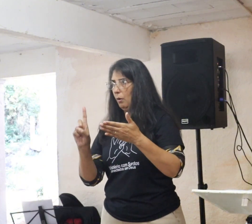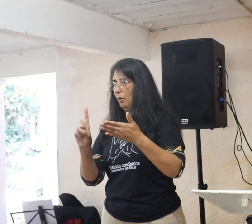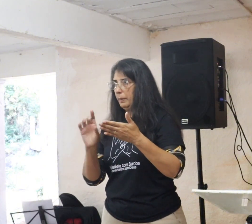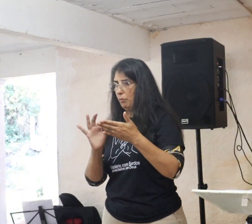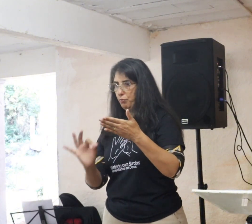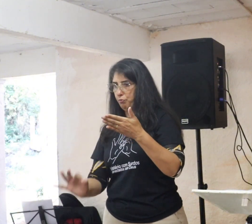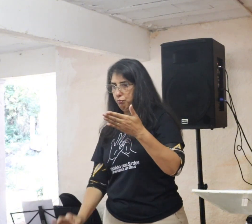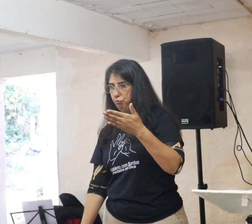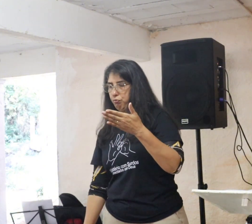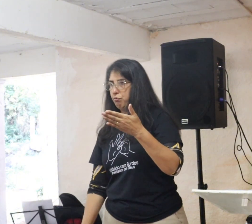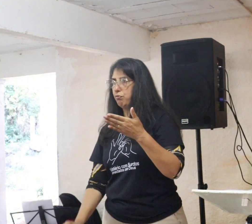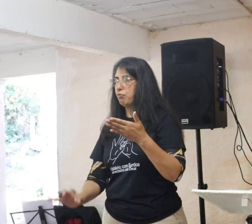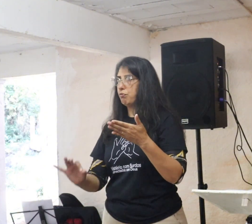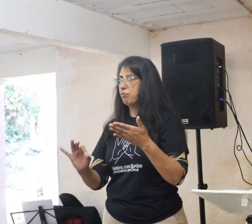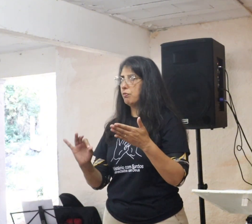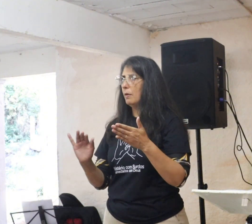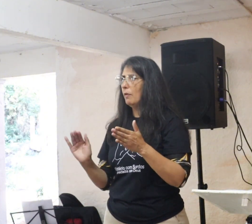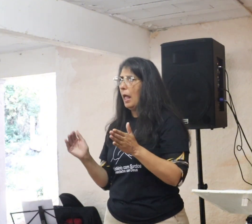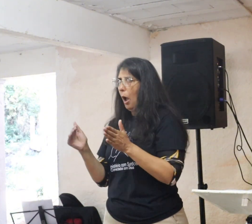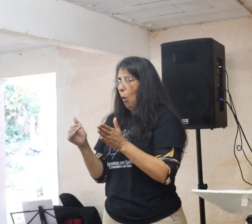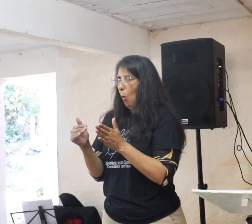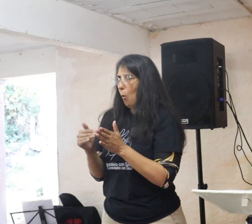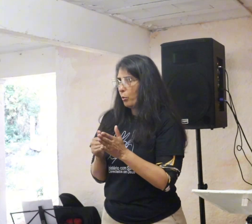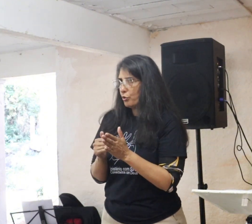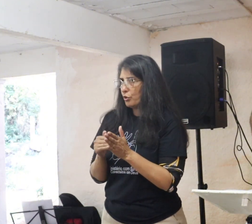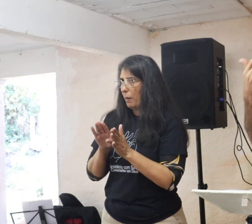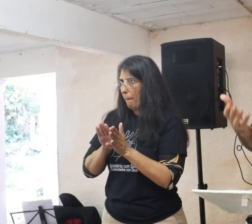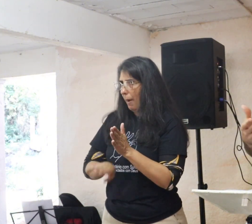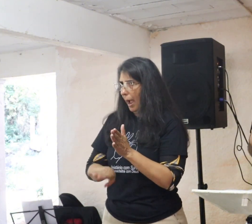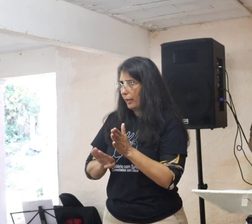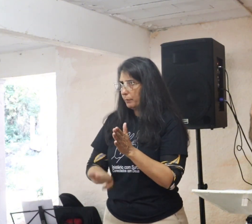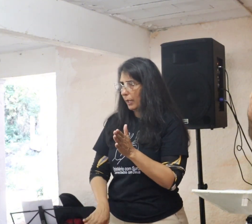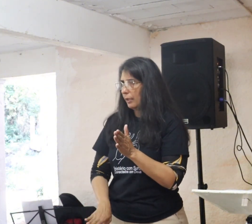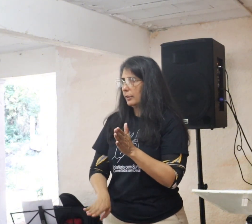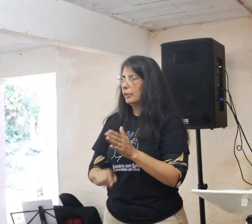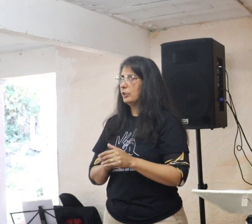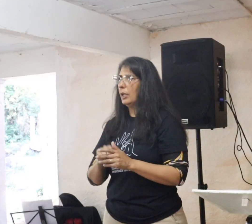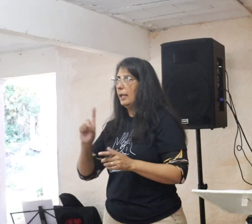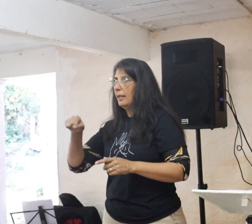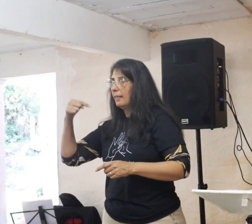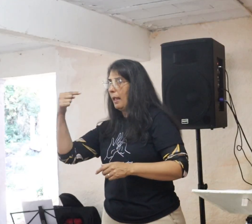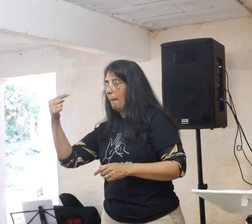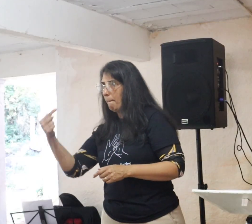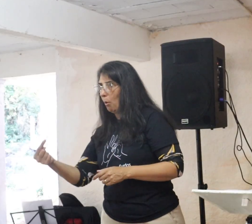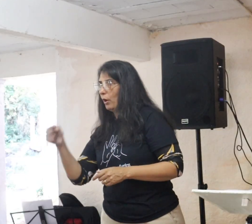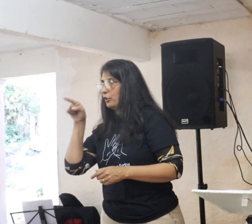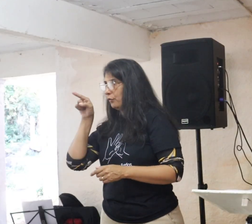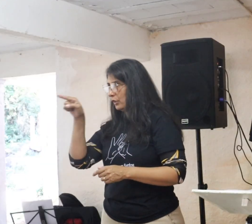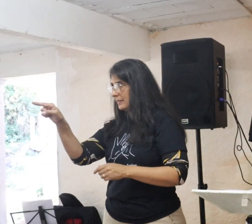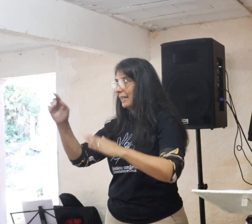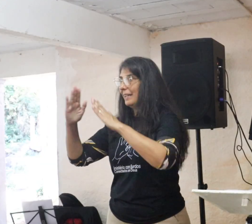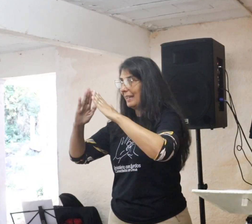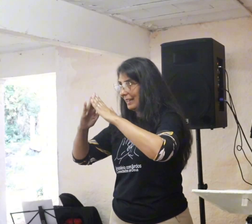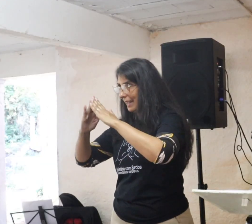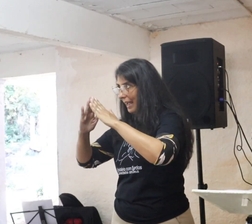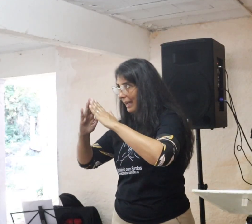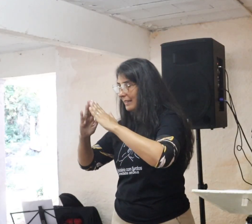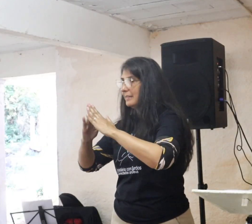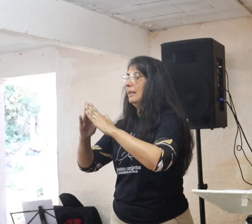mas eu gostaria de ler então com os irmãos a última parte do capítulo, mas depois você pode relembrar em casa, relendo o capítulo inteiro,